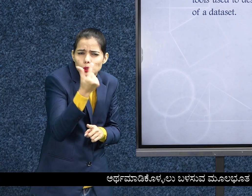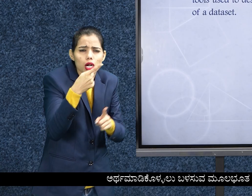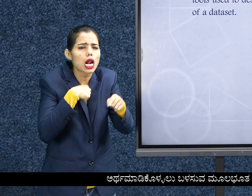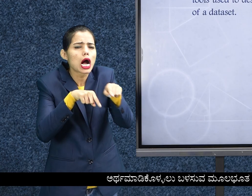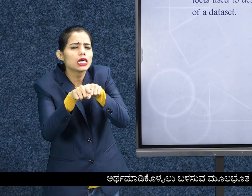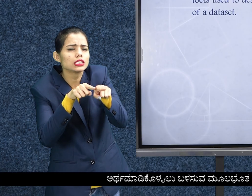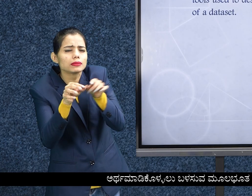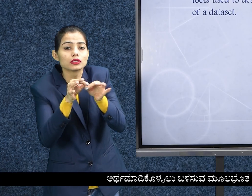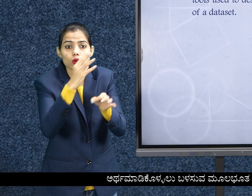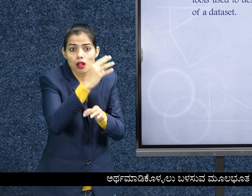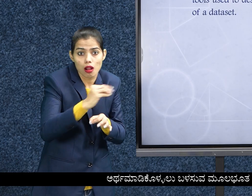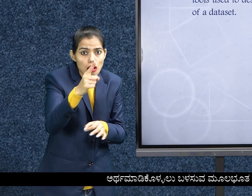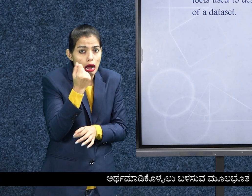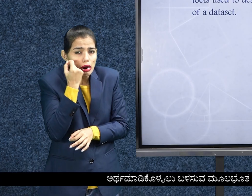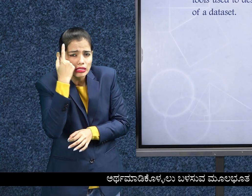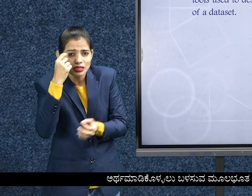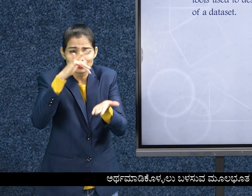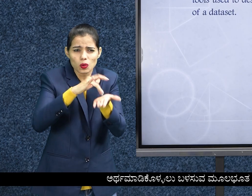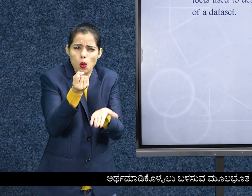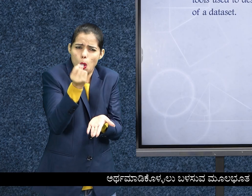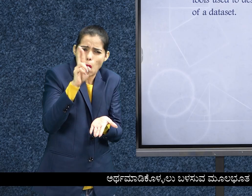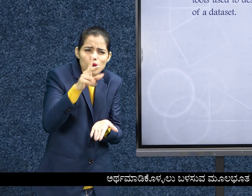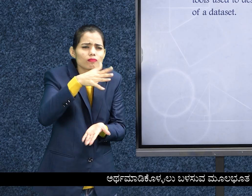ಸಂಖ್ಯಾಶಾಸ್ತ್ರೀಯ ಸಾಧನಗಳಾಗಿವೆ.